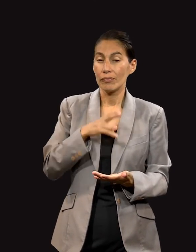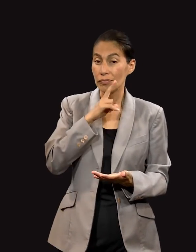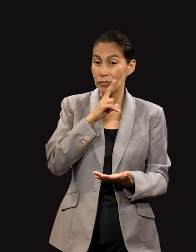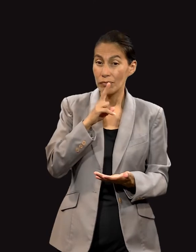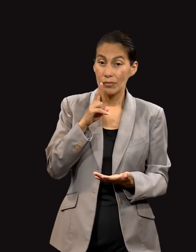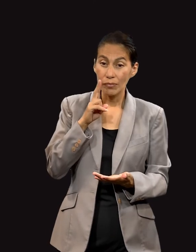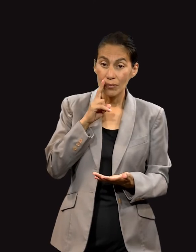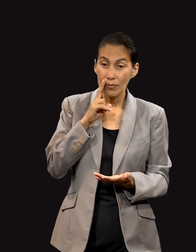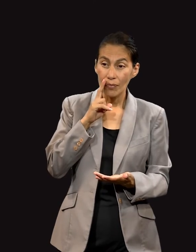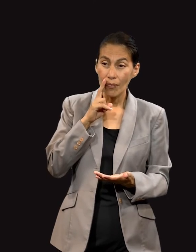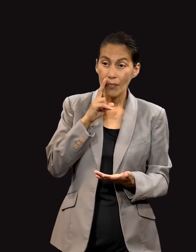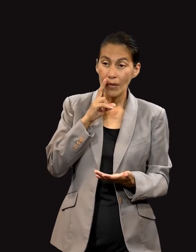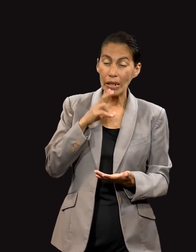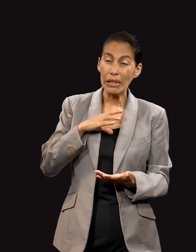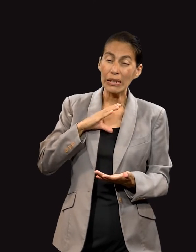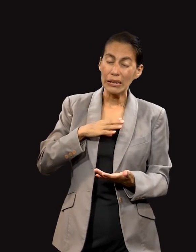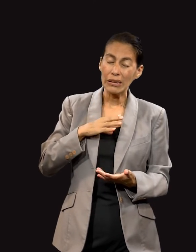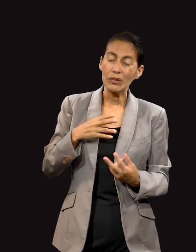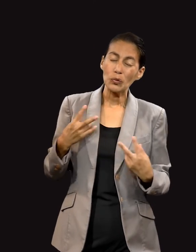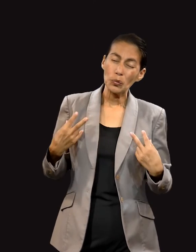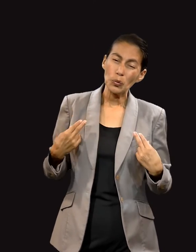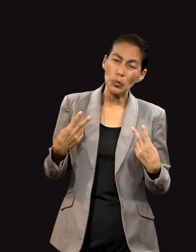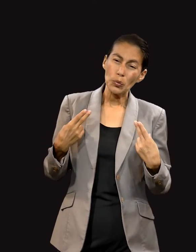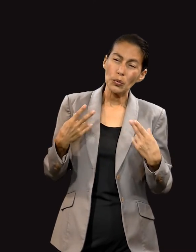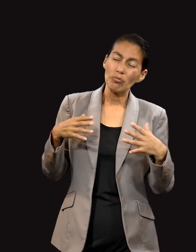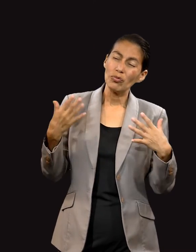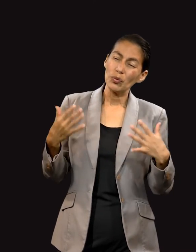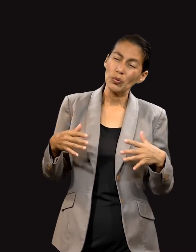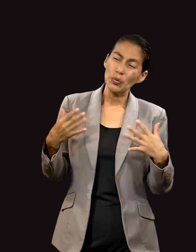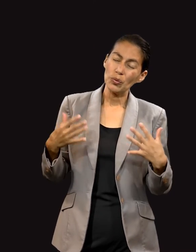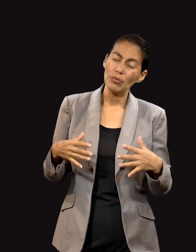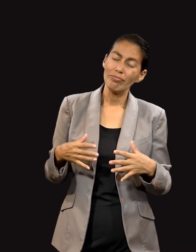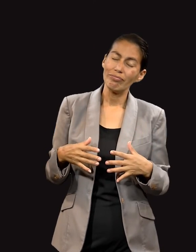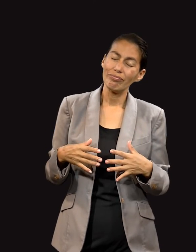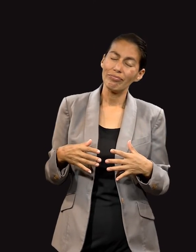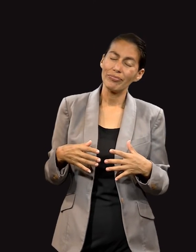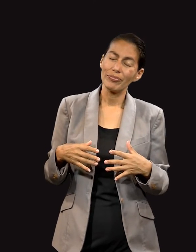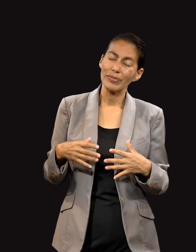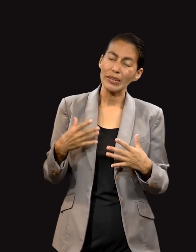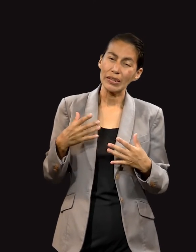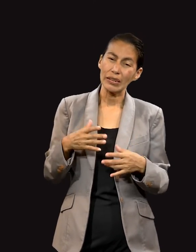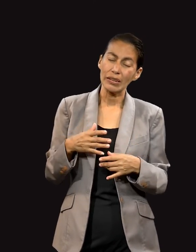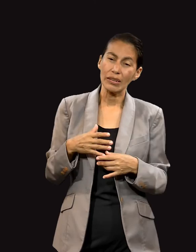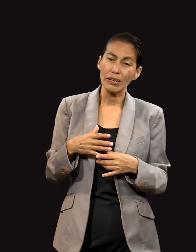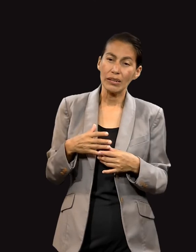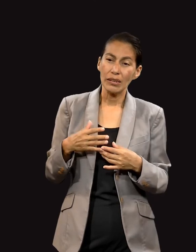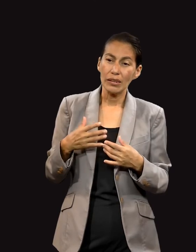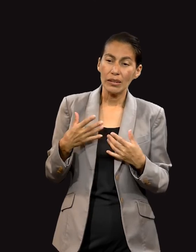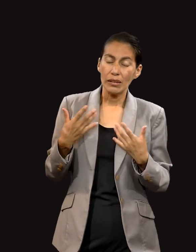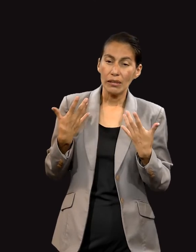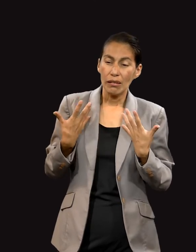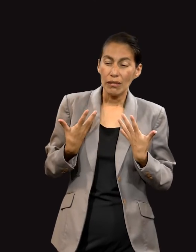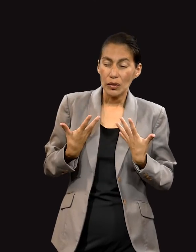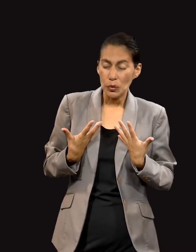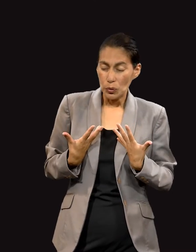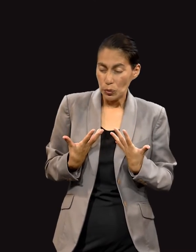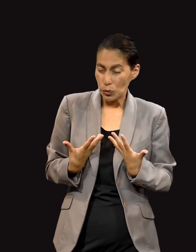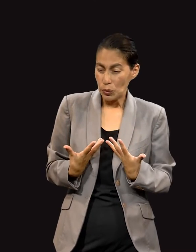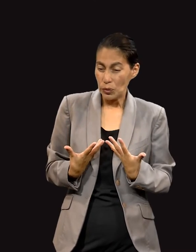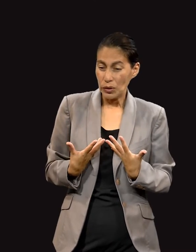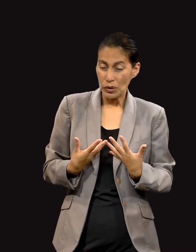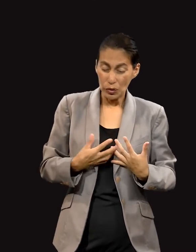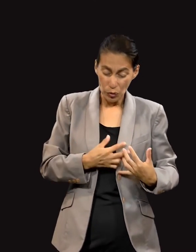noticia de que tenía cáncer. Y entonces, pues rápido se le regó, se le